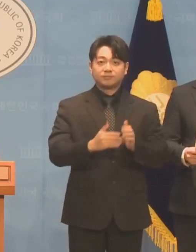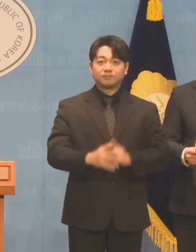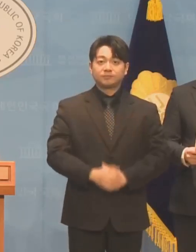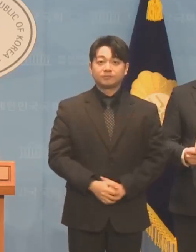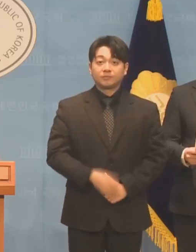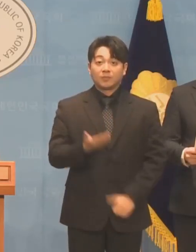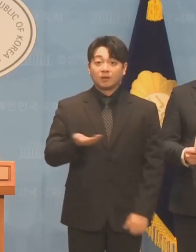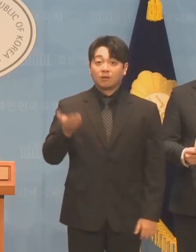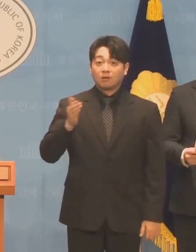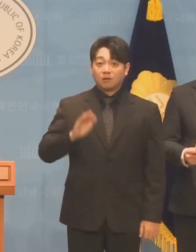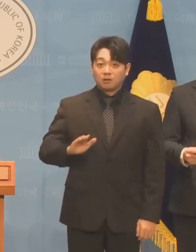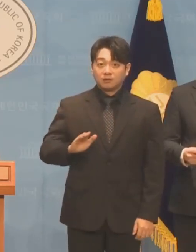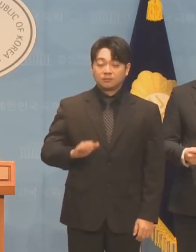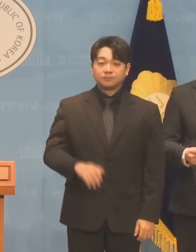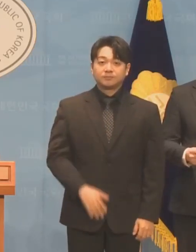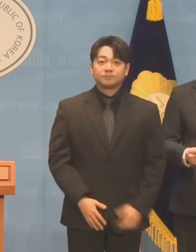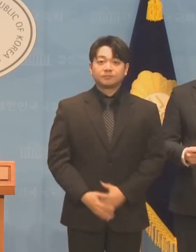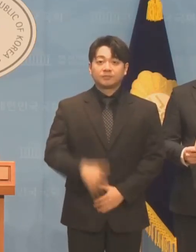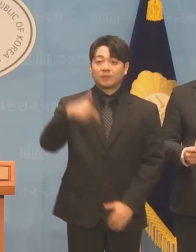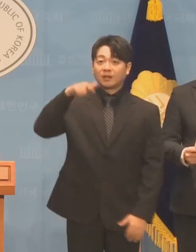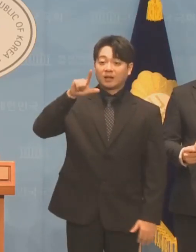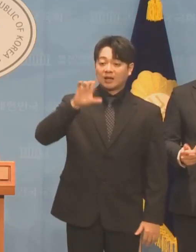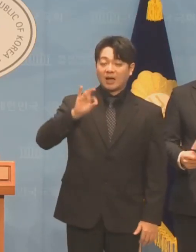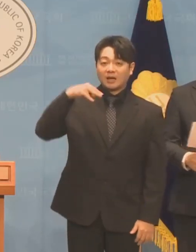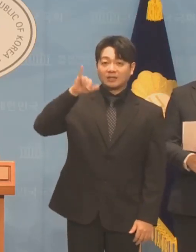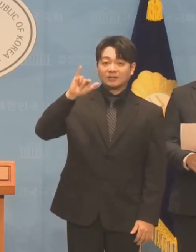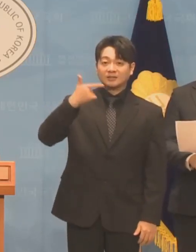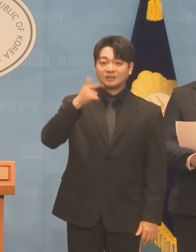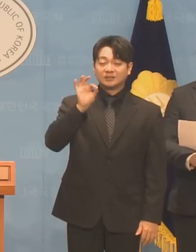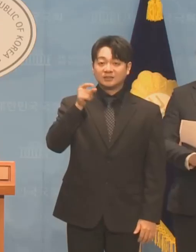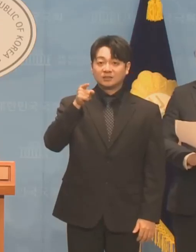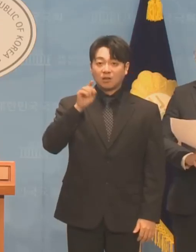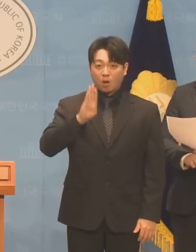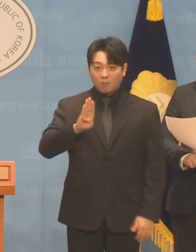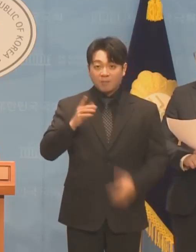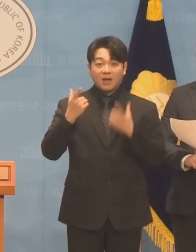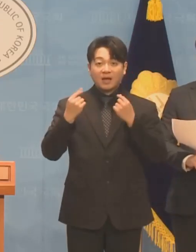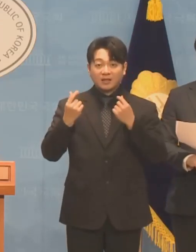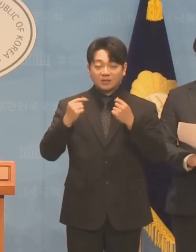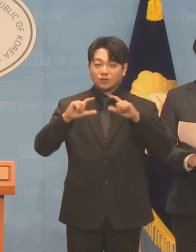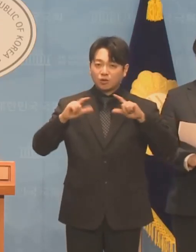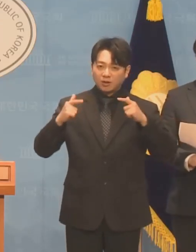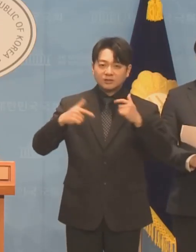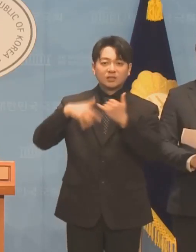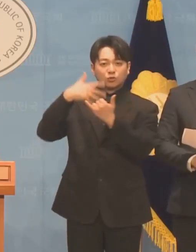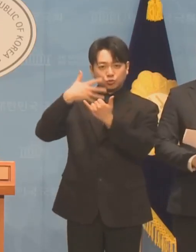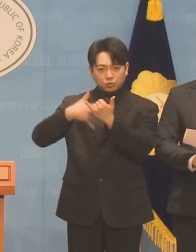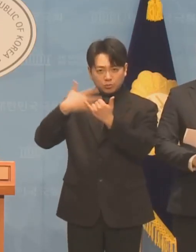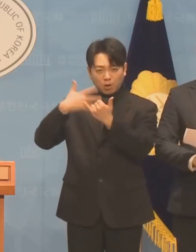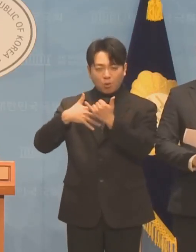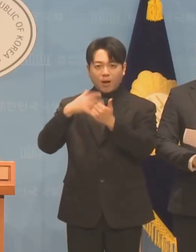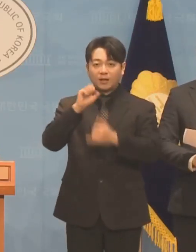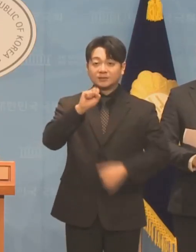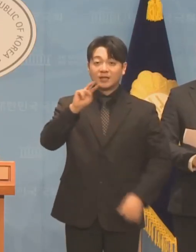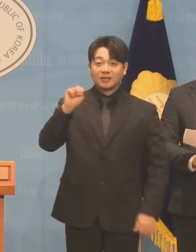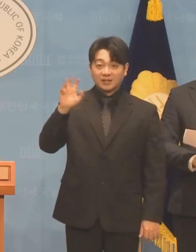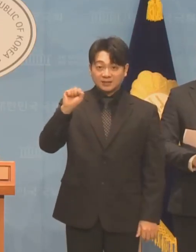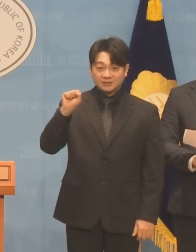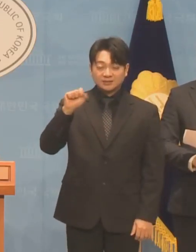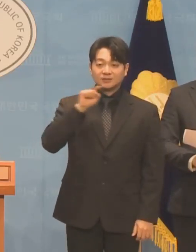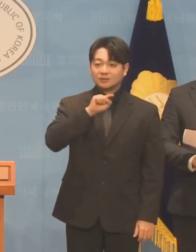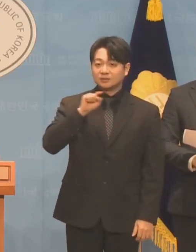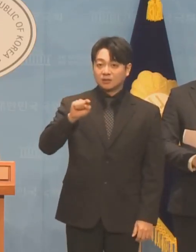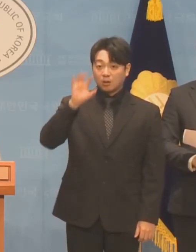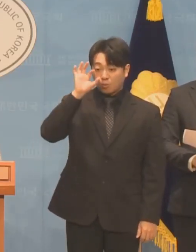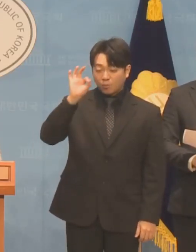그럼에도 불구하고 강신업TV, 신인균의 국방TV 등 각종 온라인 플랫폼과 소셜미디어를 통해 해당 조작